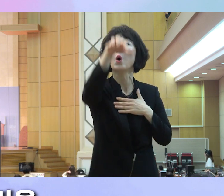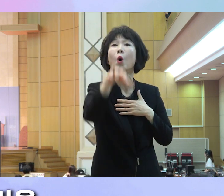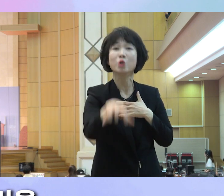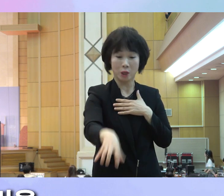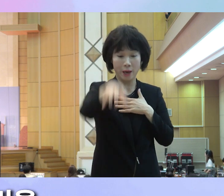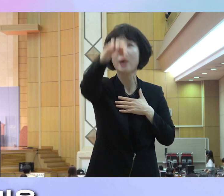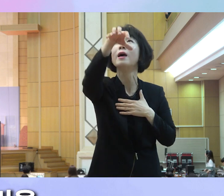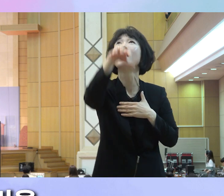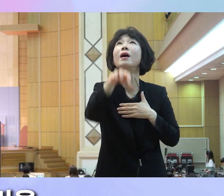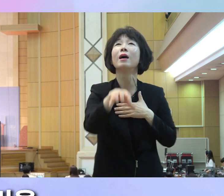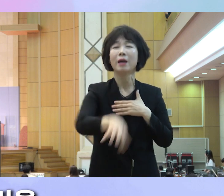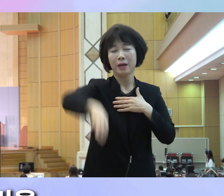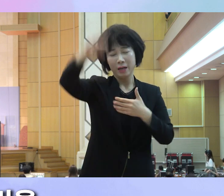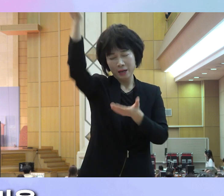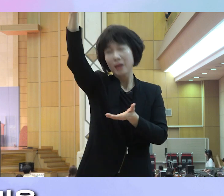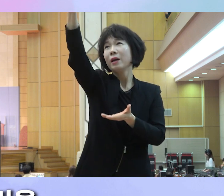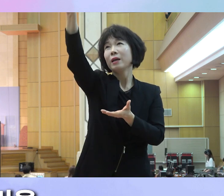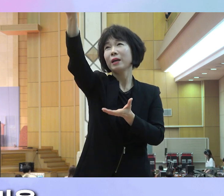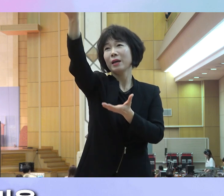이곳에